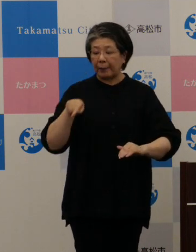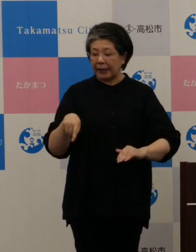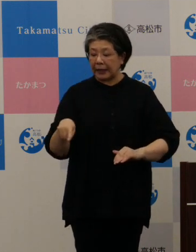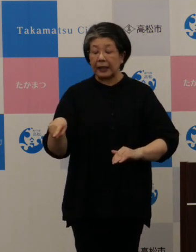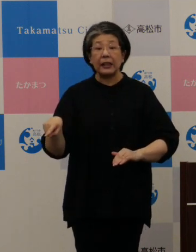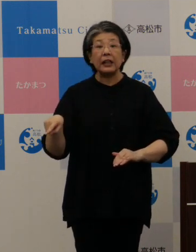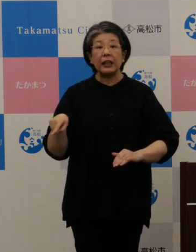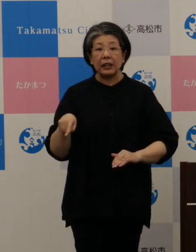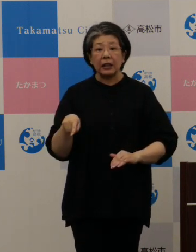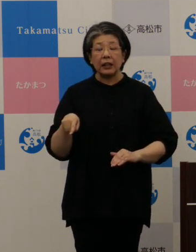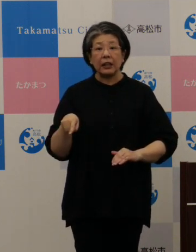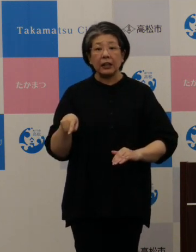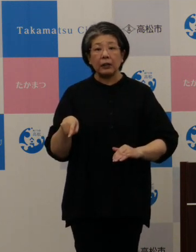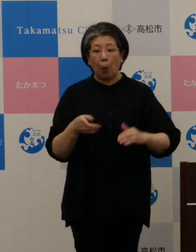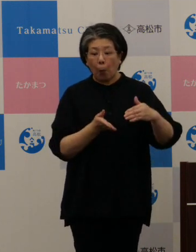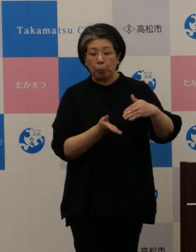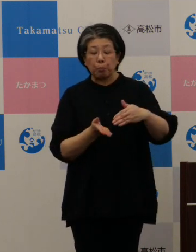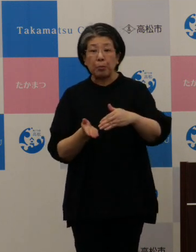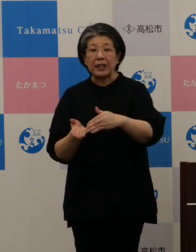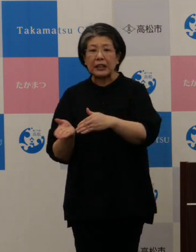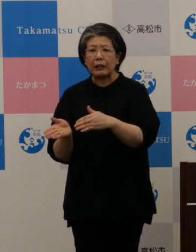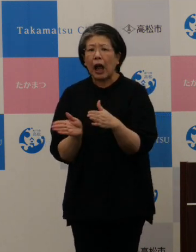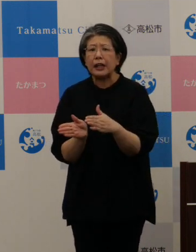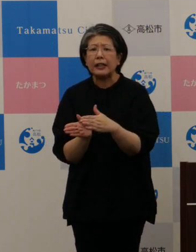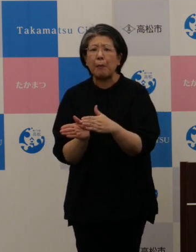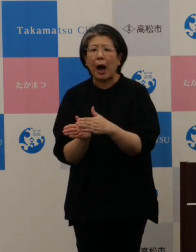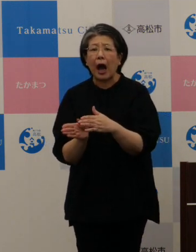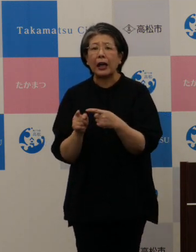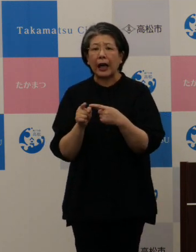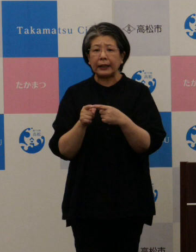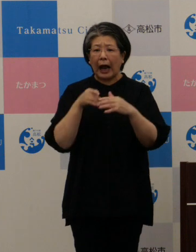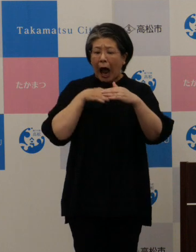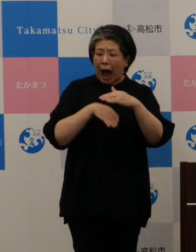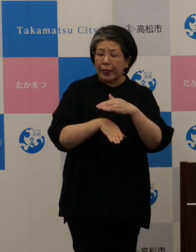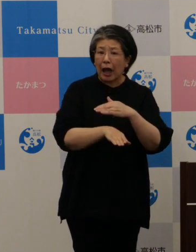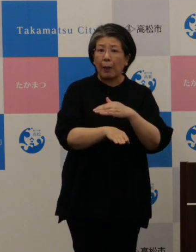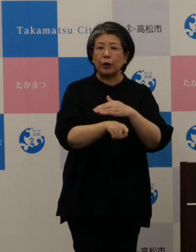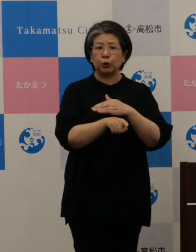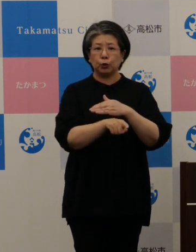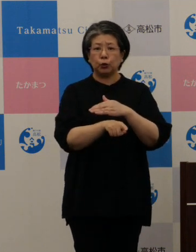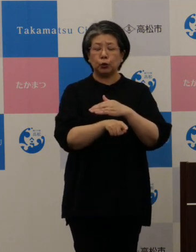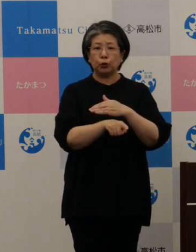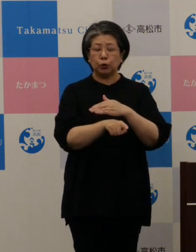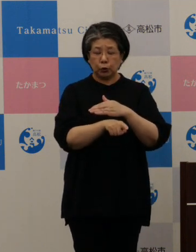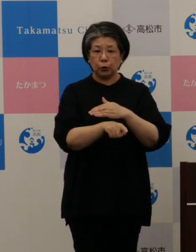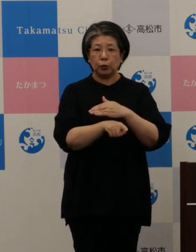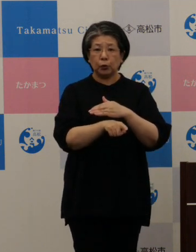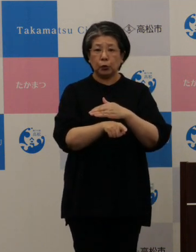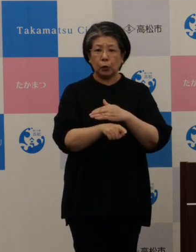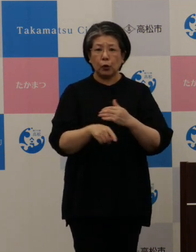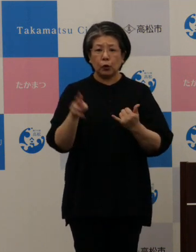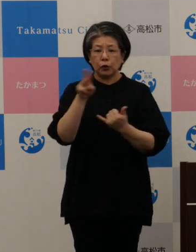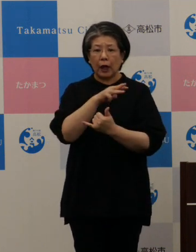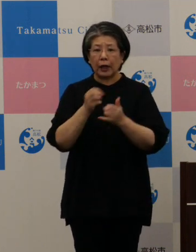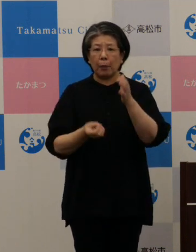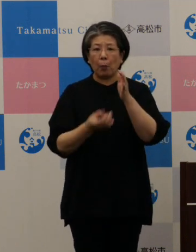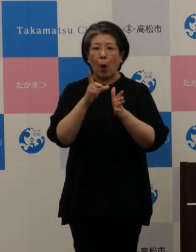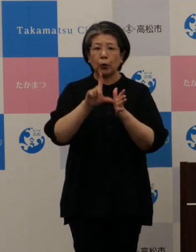行く道としてはかなり狭い道だったりアンダーパスがあったりとなかなかこう災害時の避難